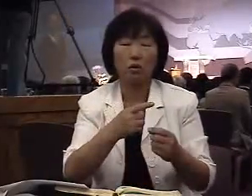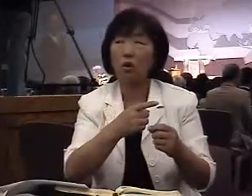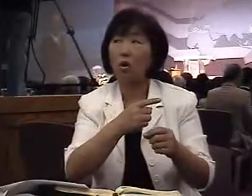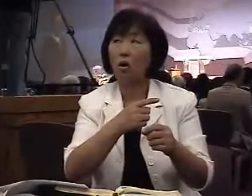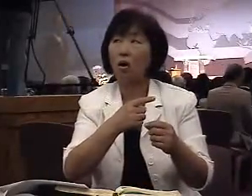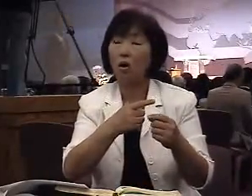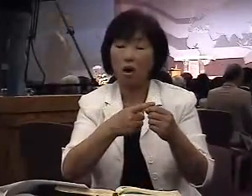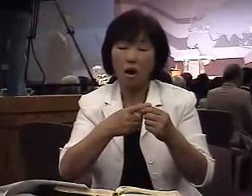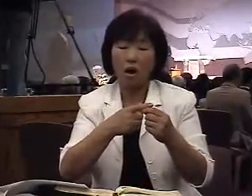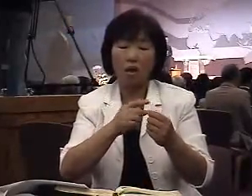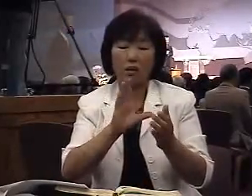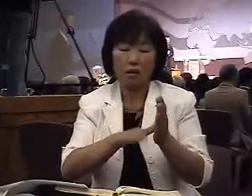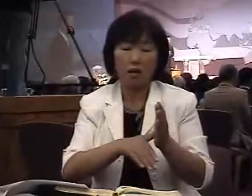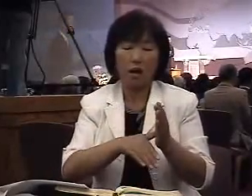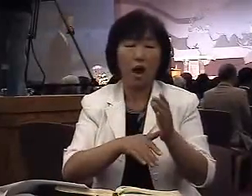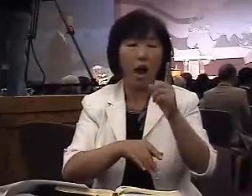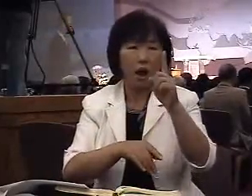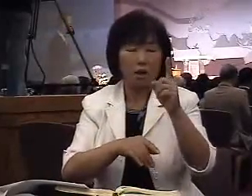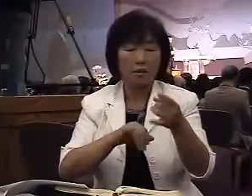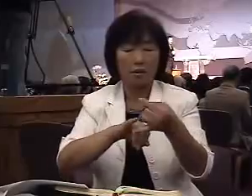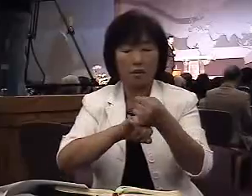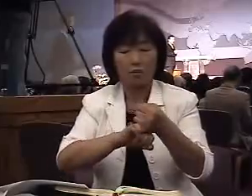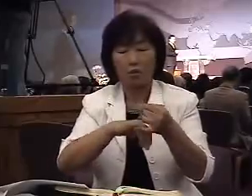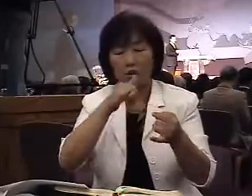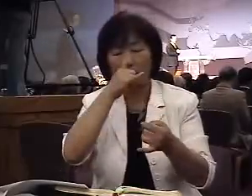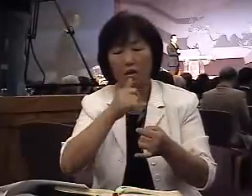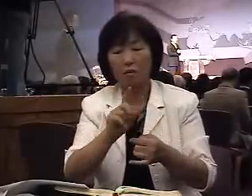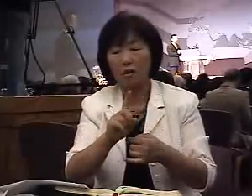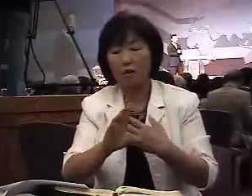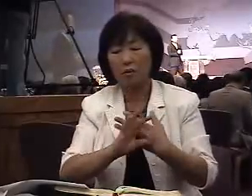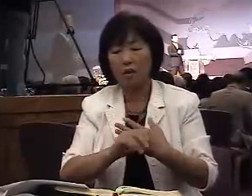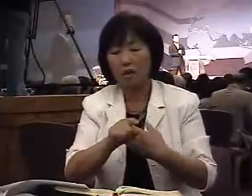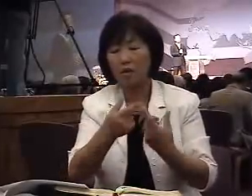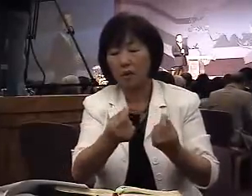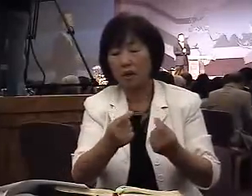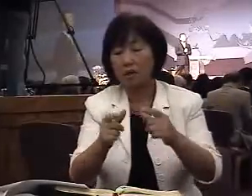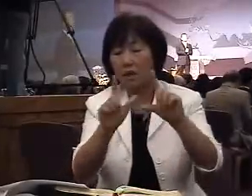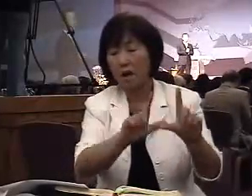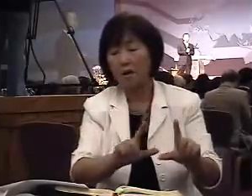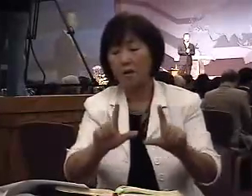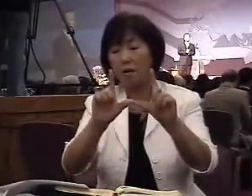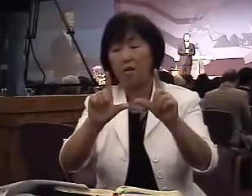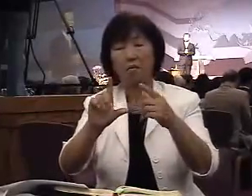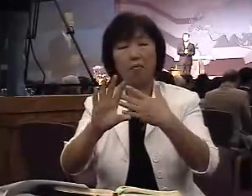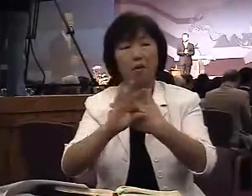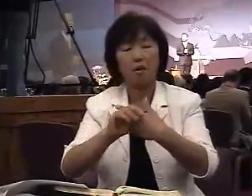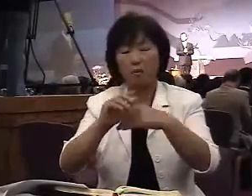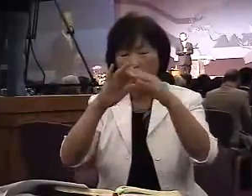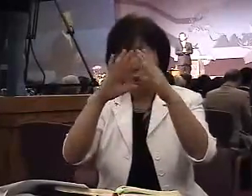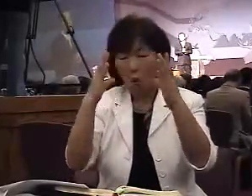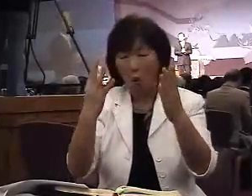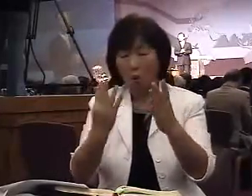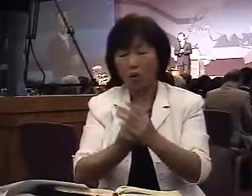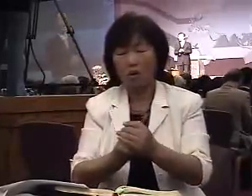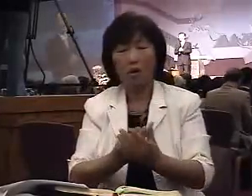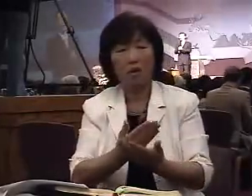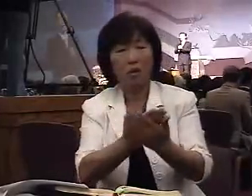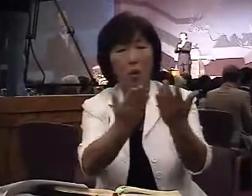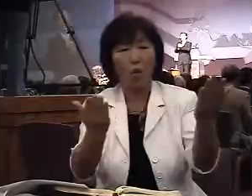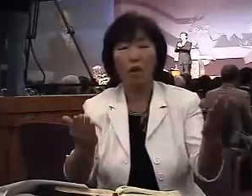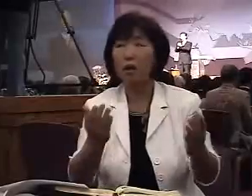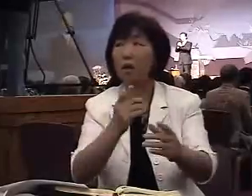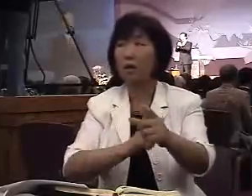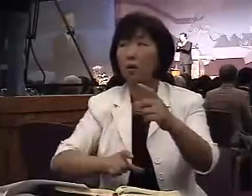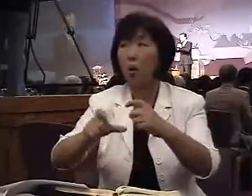하나님께서 한 가지 약속을 하십니다. 그 약속이 뭐죠? 이렇게 살면은 이 모든 것을